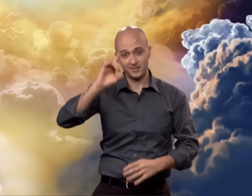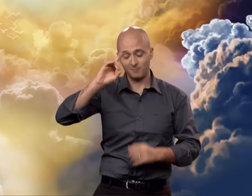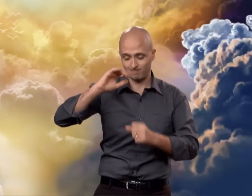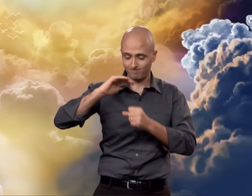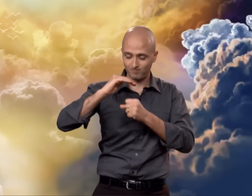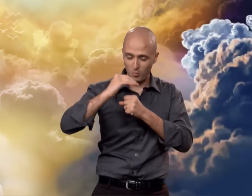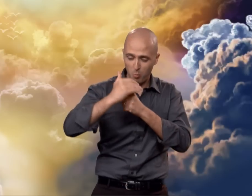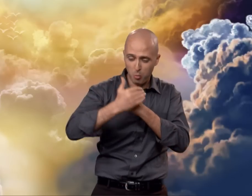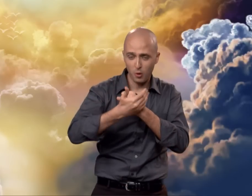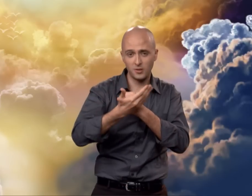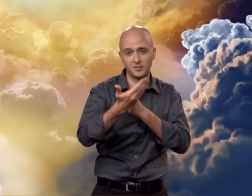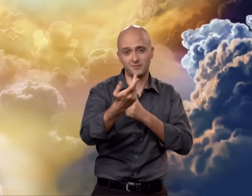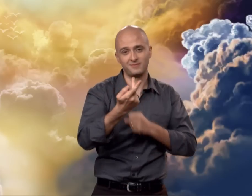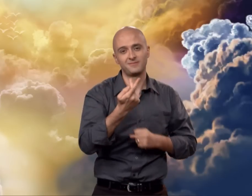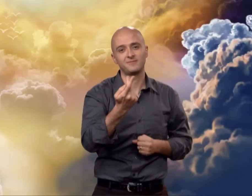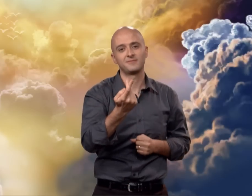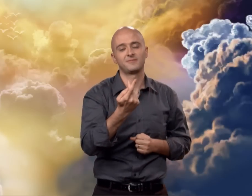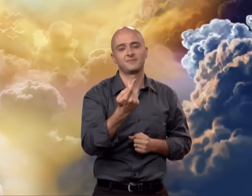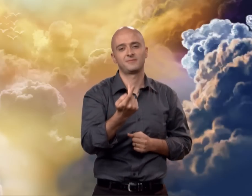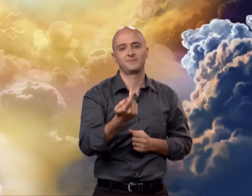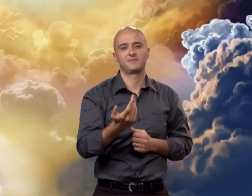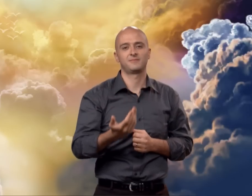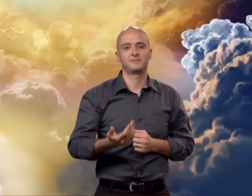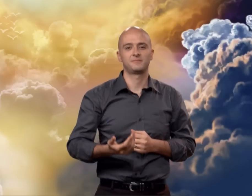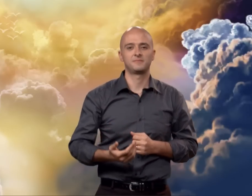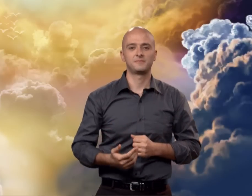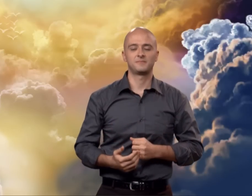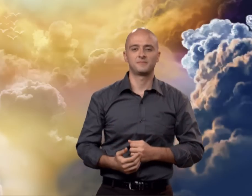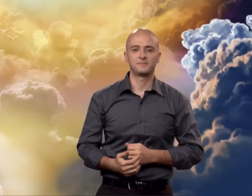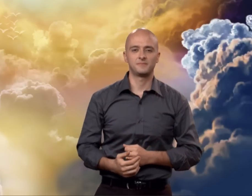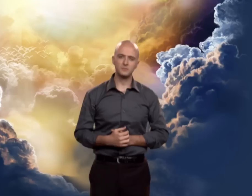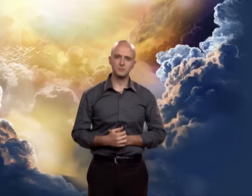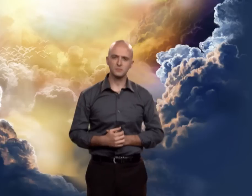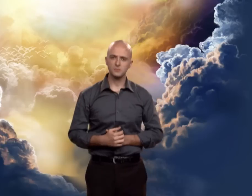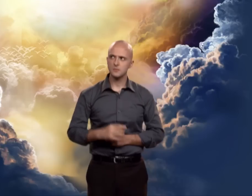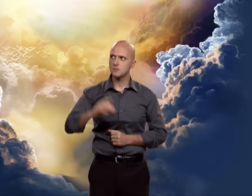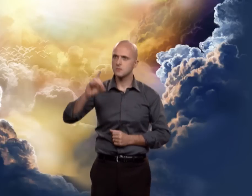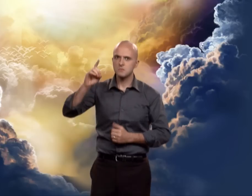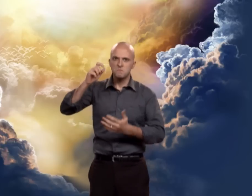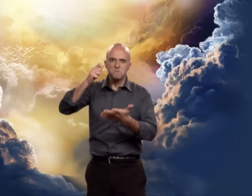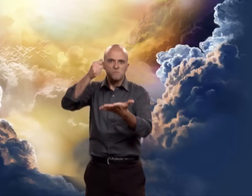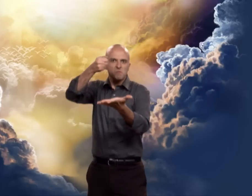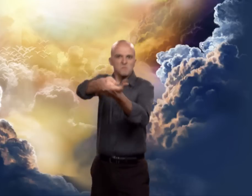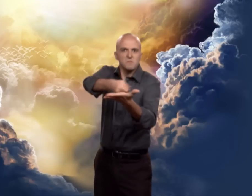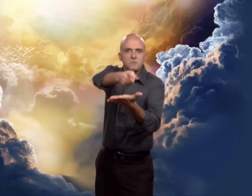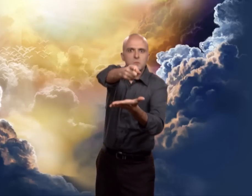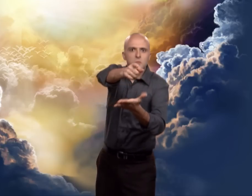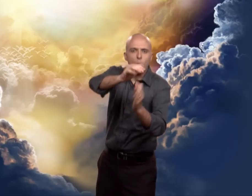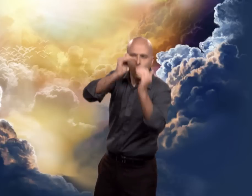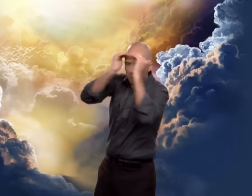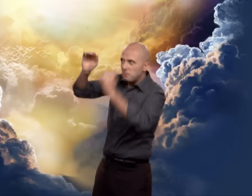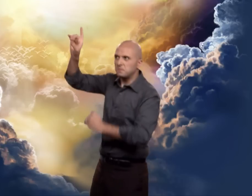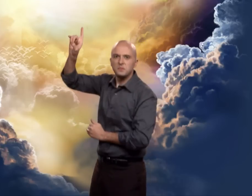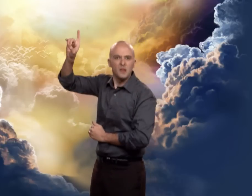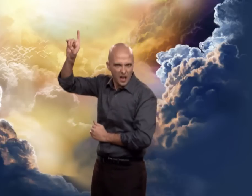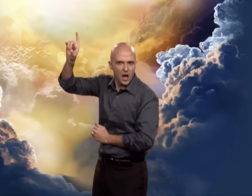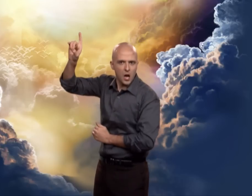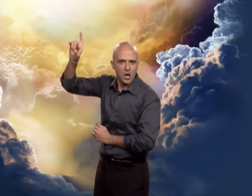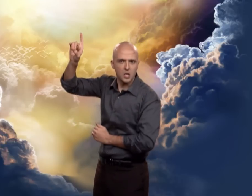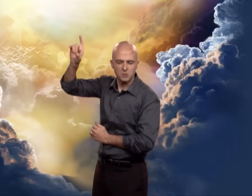ou seja, a punição conforme o seu procedimento, que finaliza com a segunda morte. Visto ser